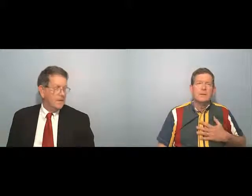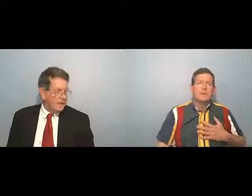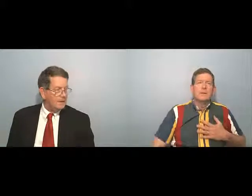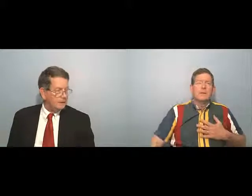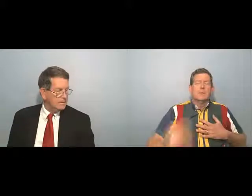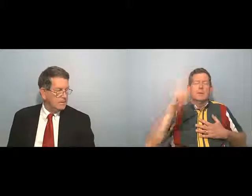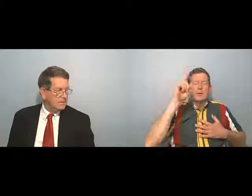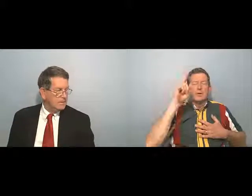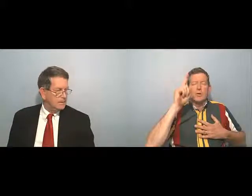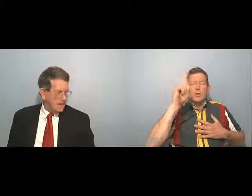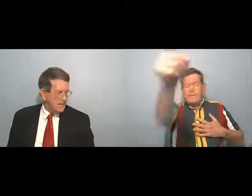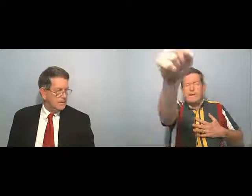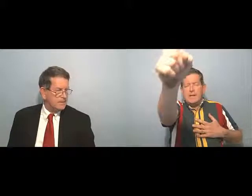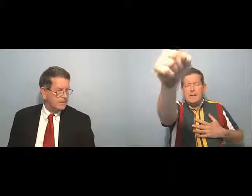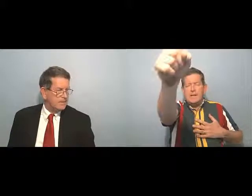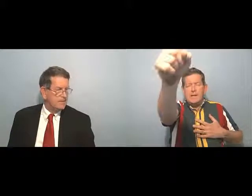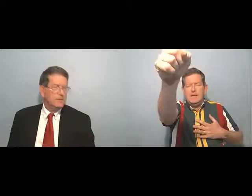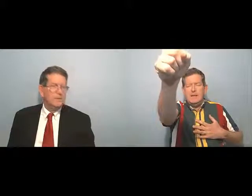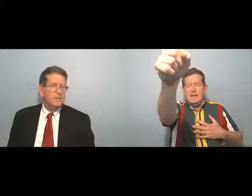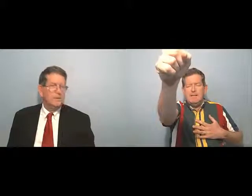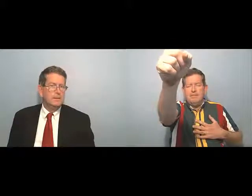Allez, je Répète. vais